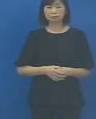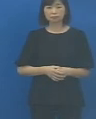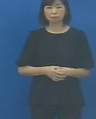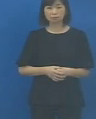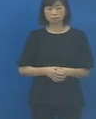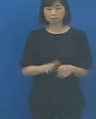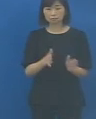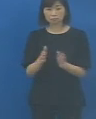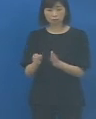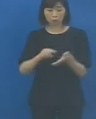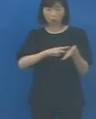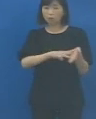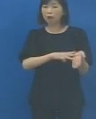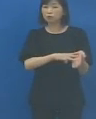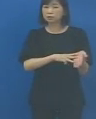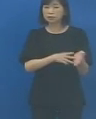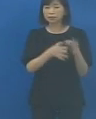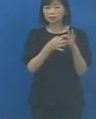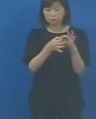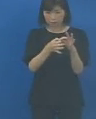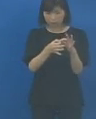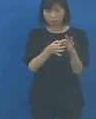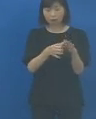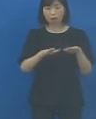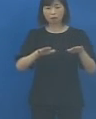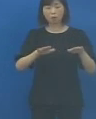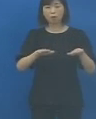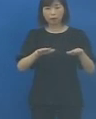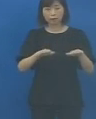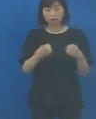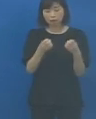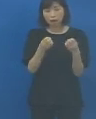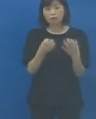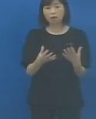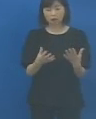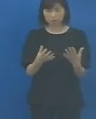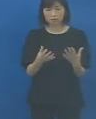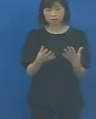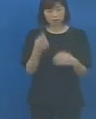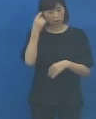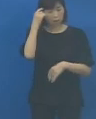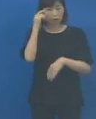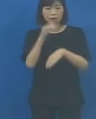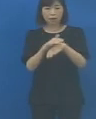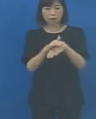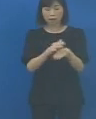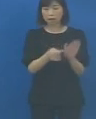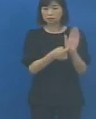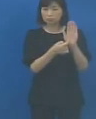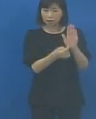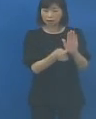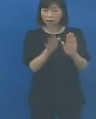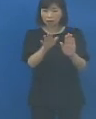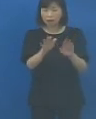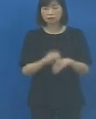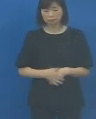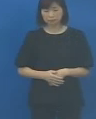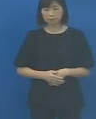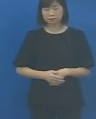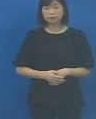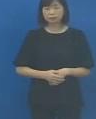ワクチンにつきましては、この度新しい、考え方が示されて第12ク